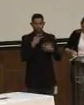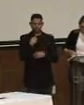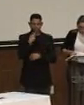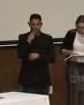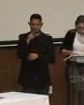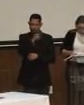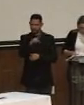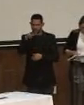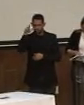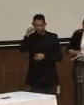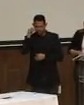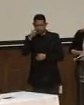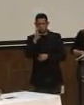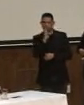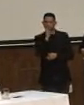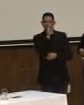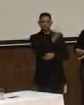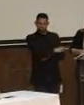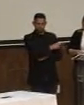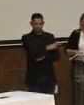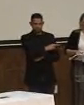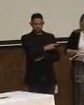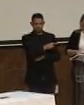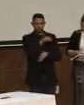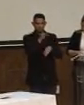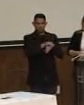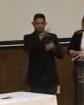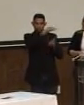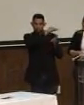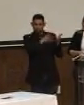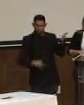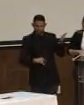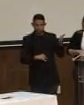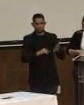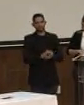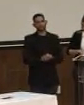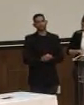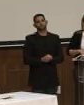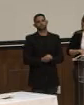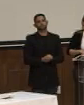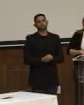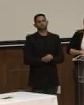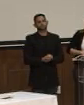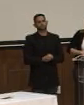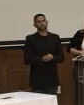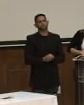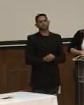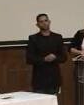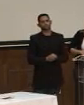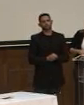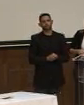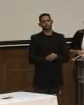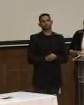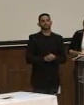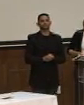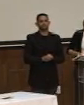professor Elcio, que o direito de resposta é sobre os documentos, né, isso, apresentados pelo professor